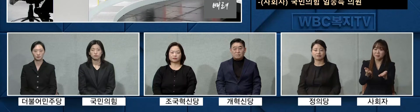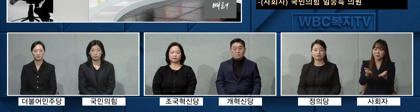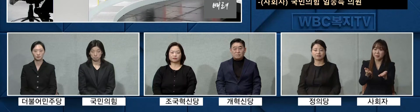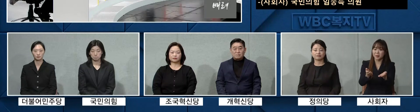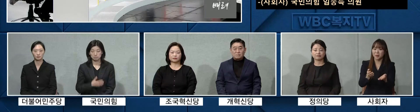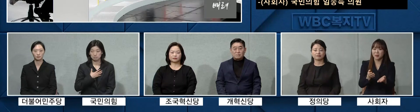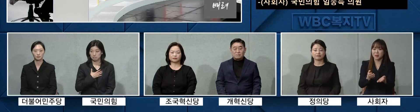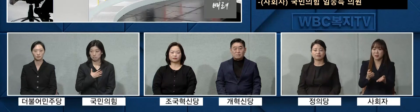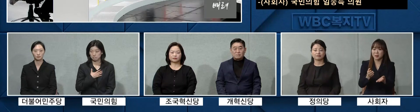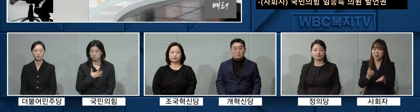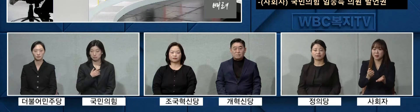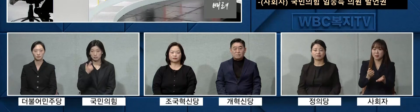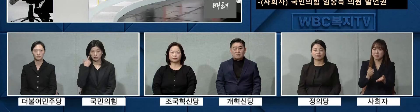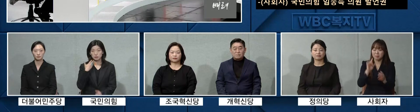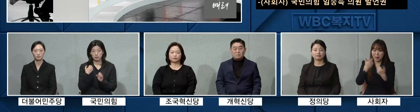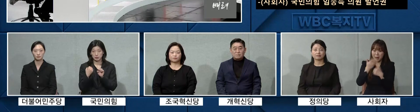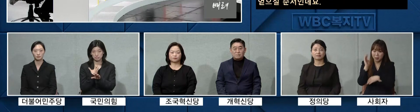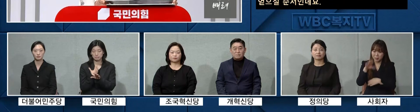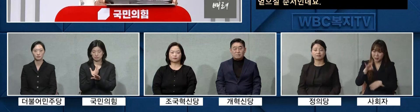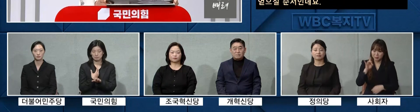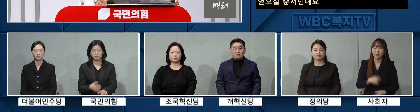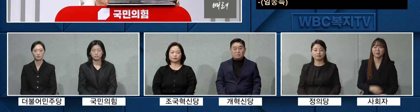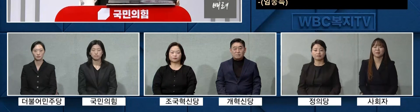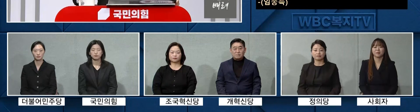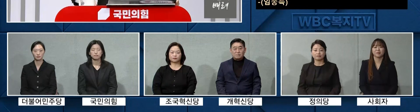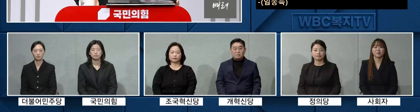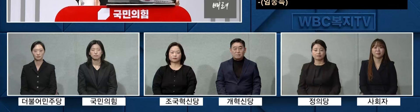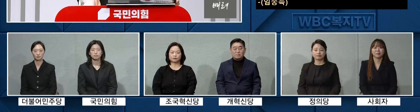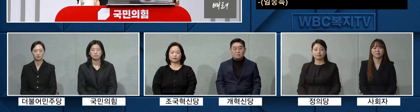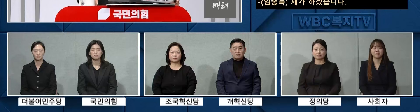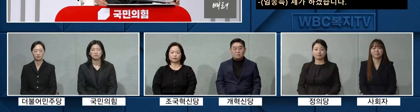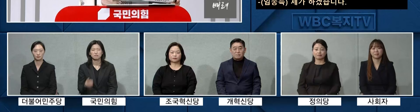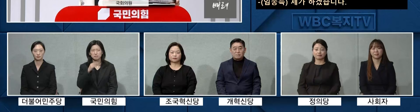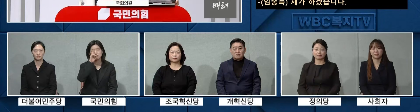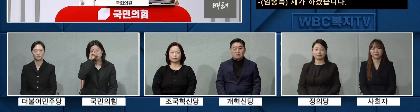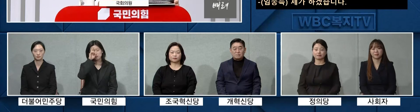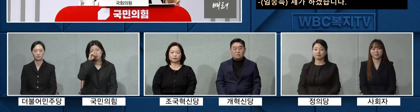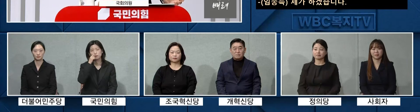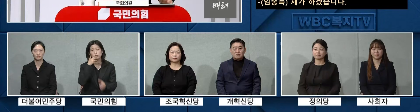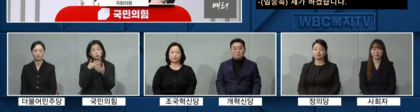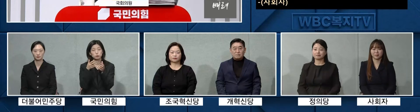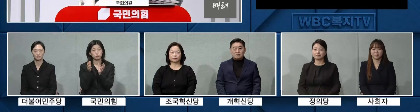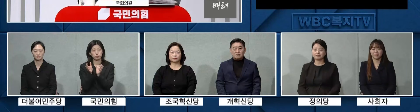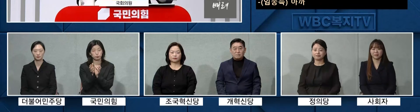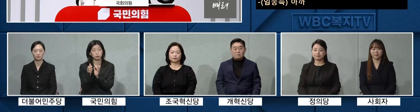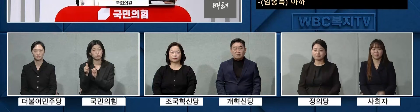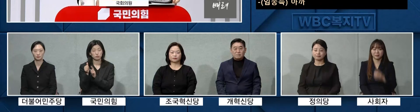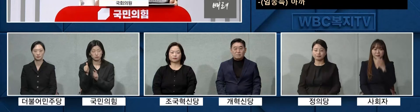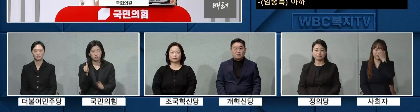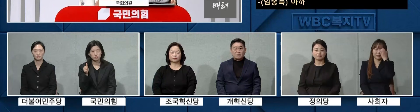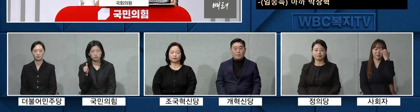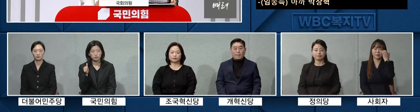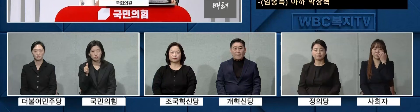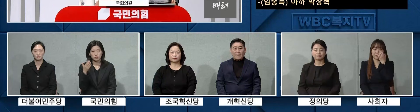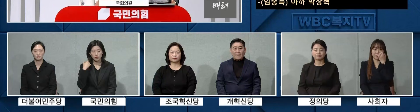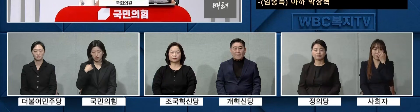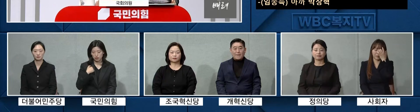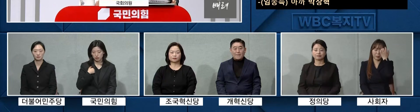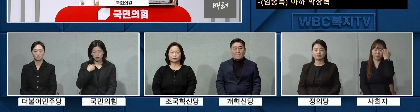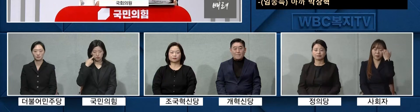하겠습니다. 반론부터 하시겠습니까? 예, 발언하시죠. 아까 박상혁 의원께서 지금 파병과 관련된